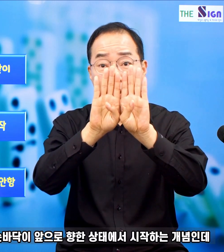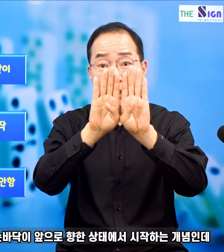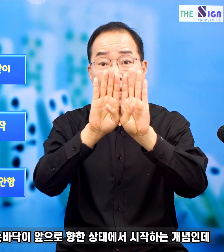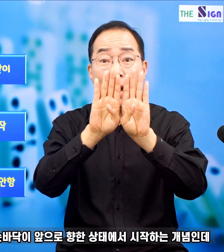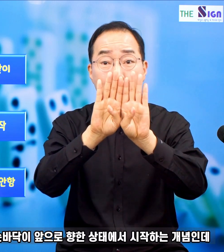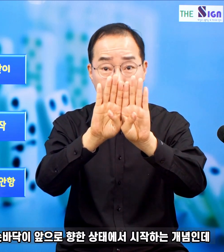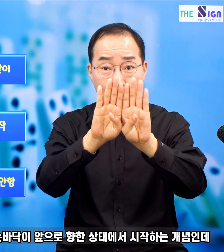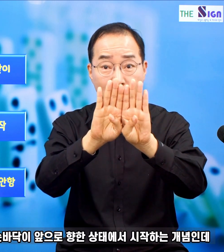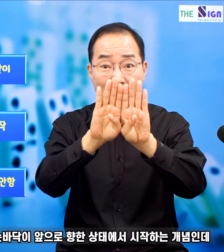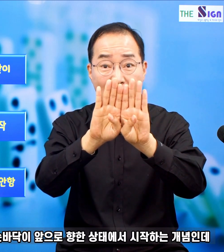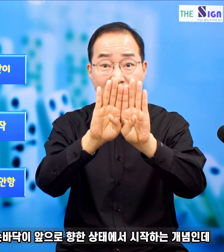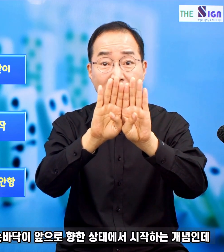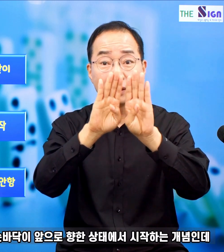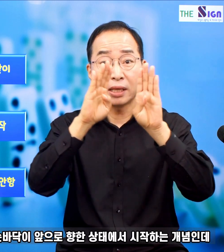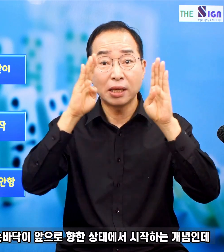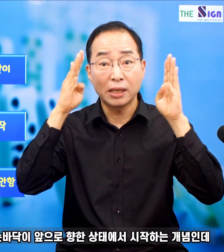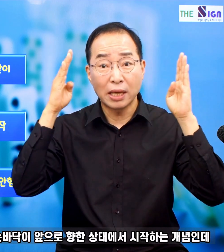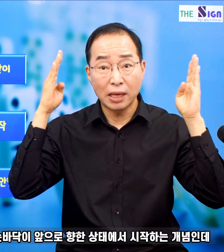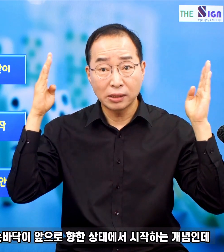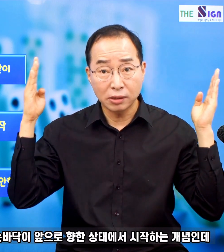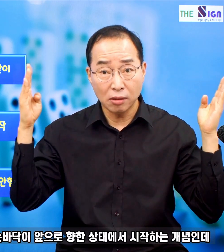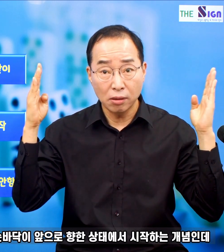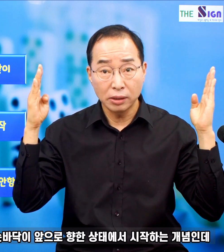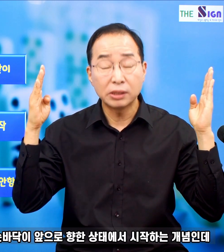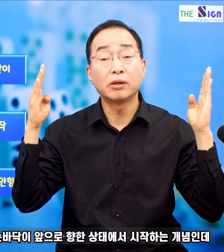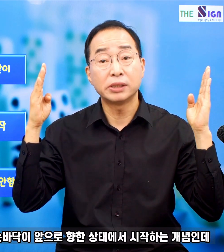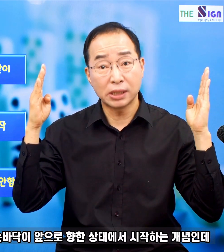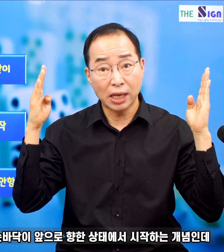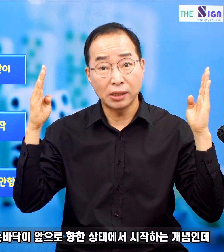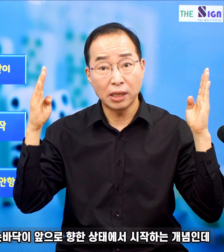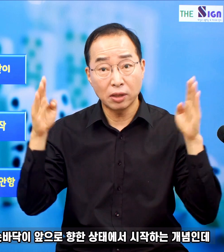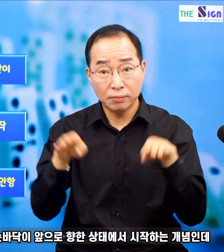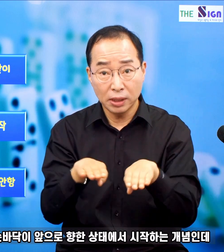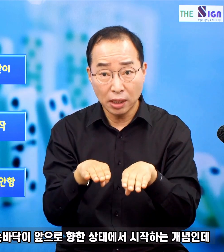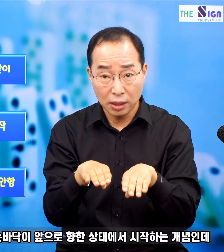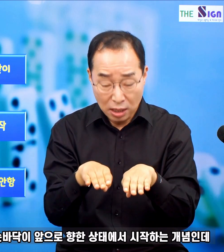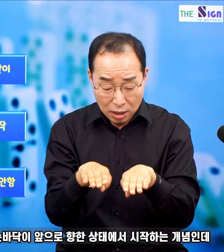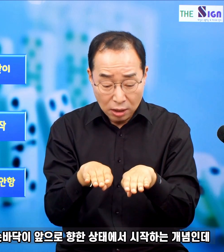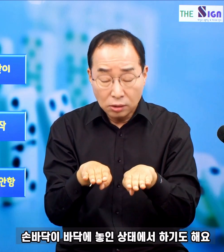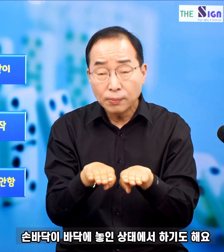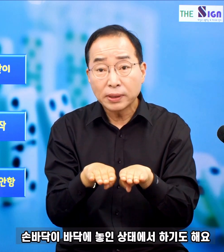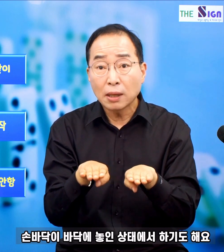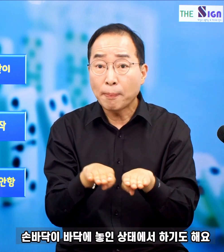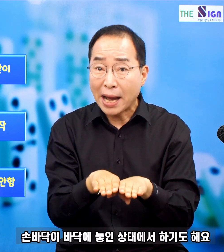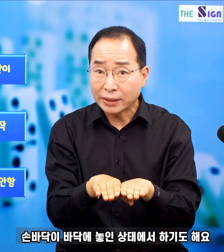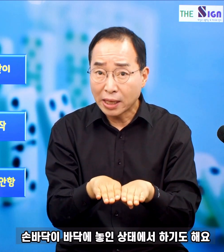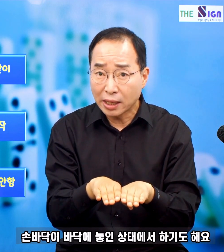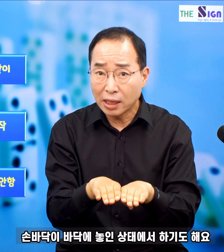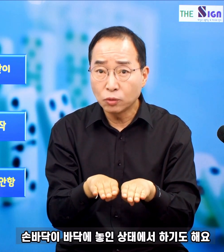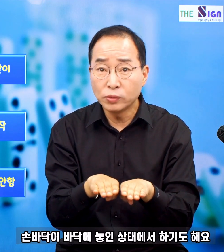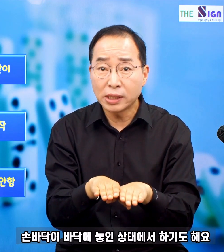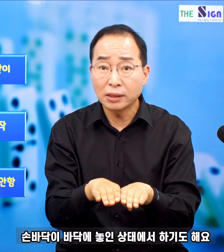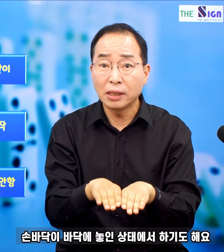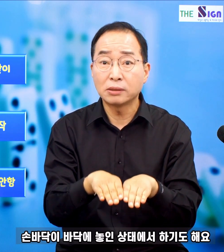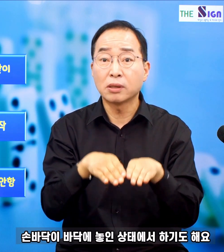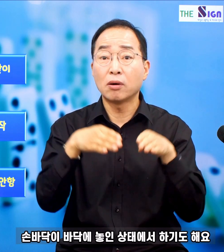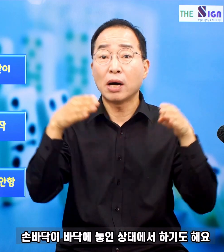손바닥이 앞으로 향한 상태에서 이걸 시작하는 개념인데 손바닥이 바닥에 놓은 상태에서 하기도